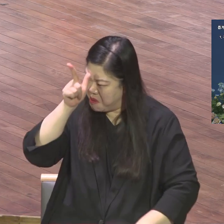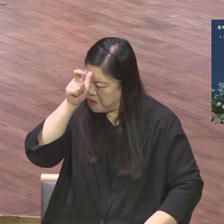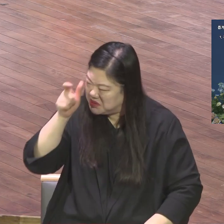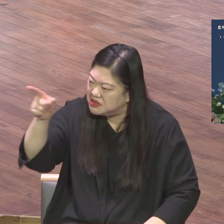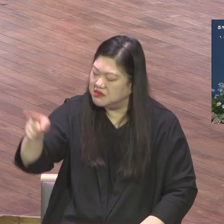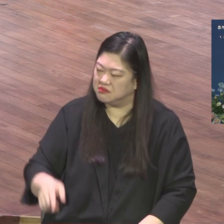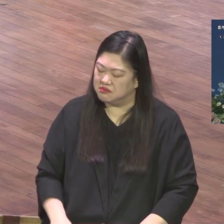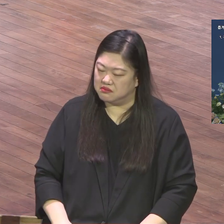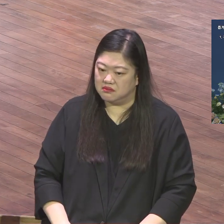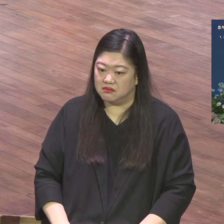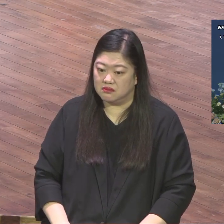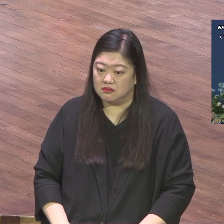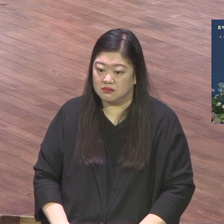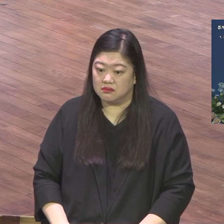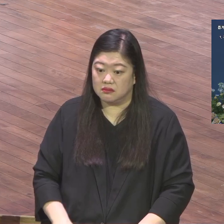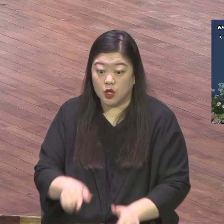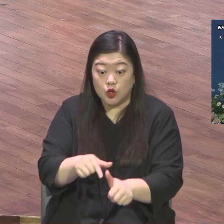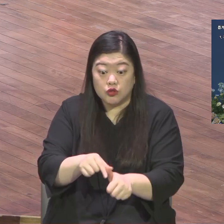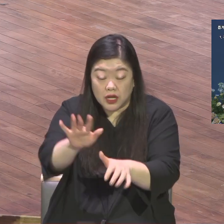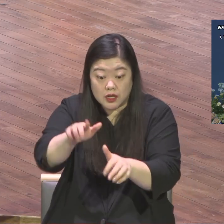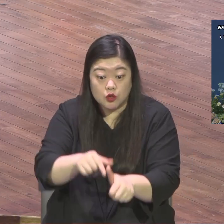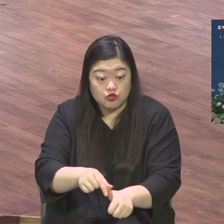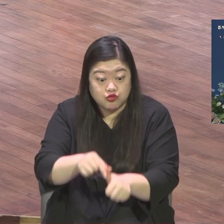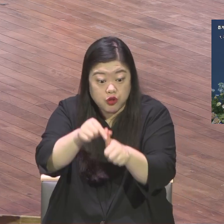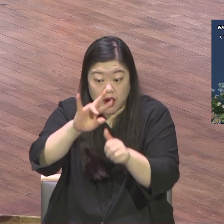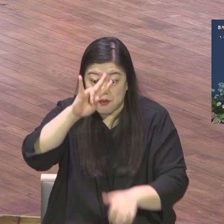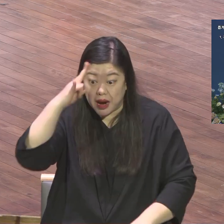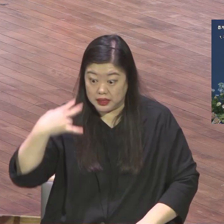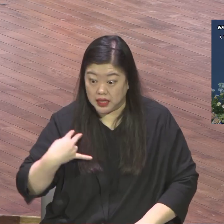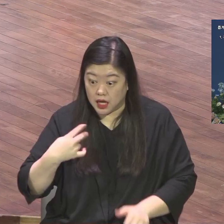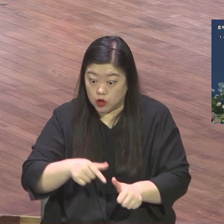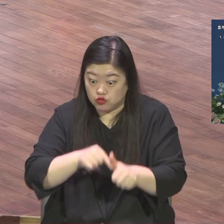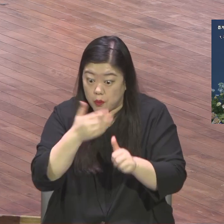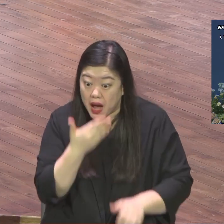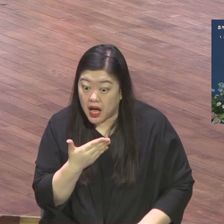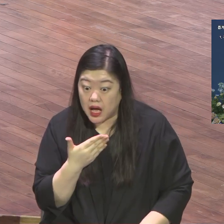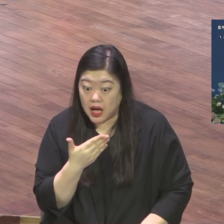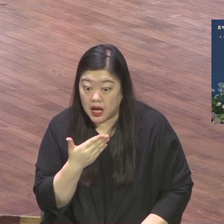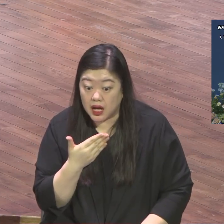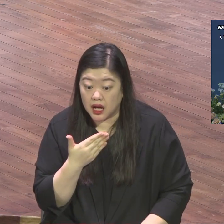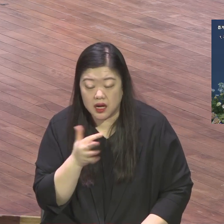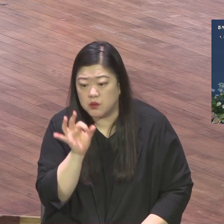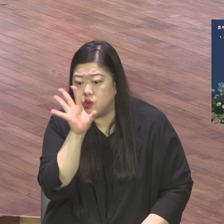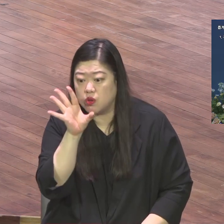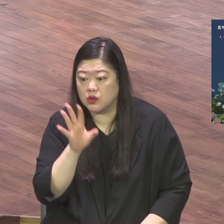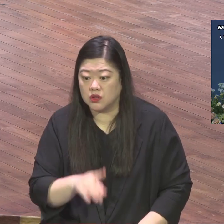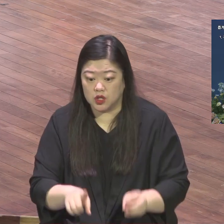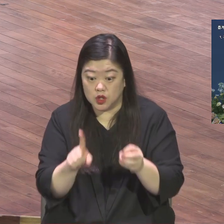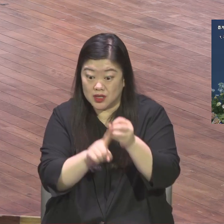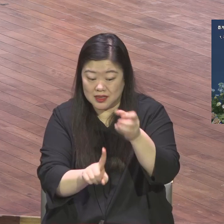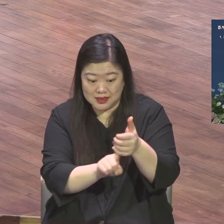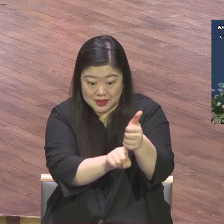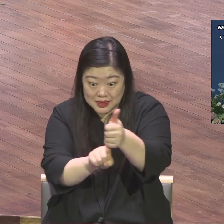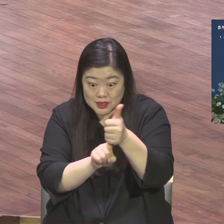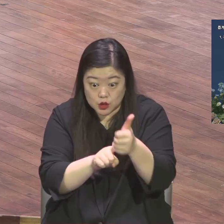마리아 이름이 아니라니까요. 아멘. 그래서 천주교이다니요. 천주교와 불교와 똑같은